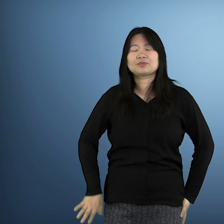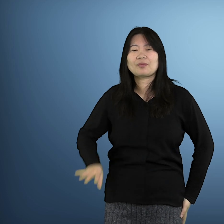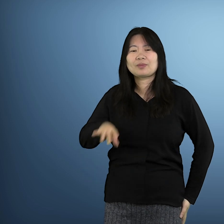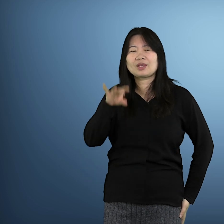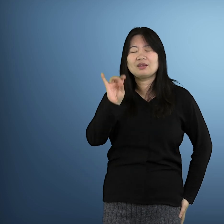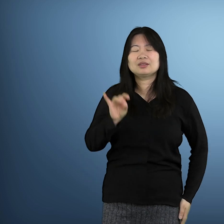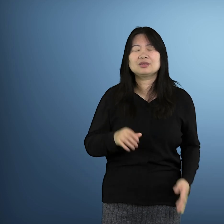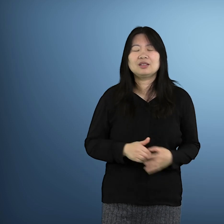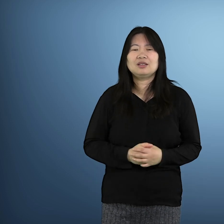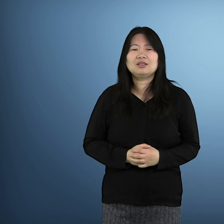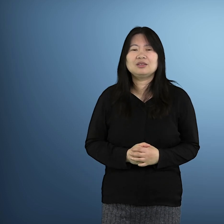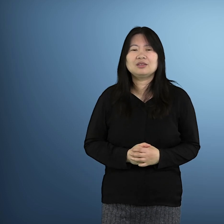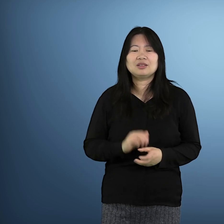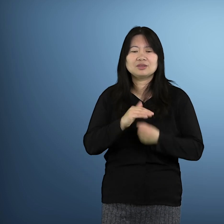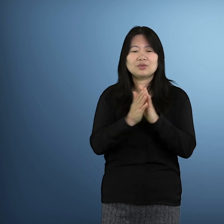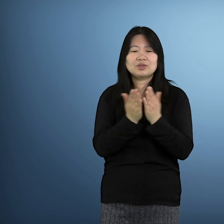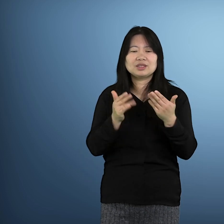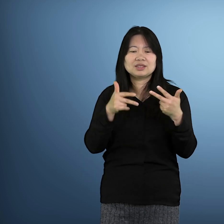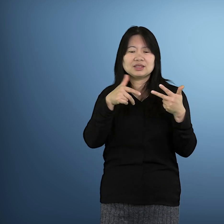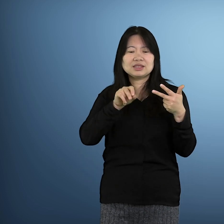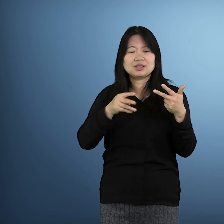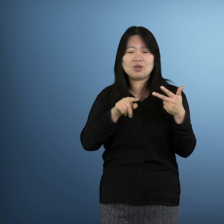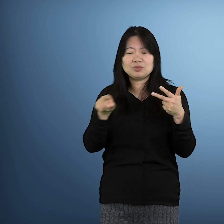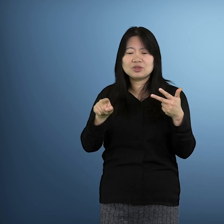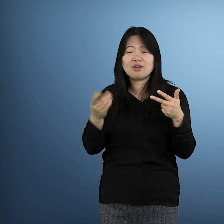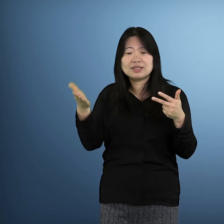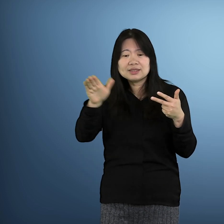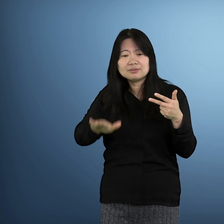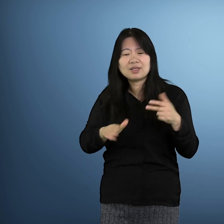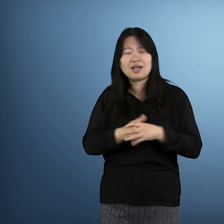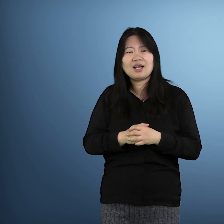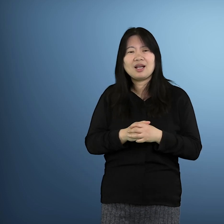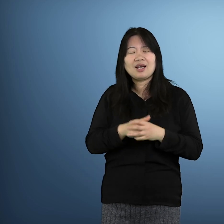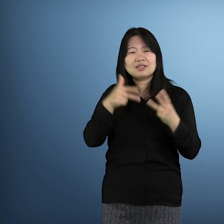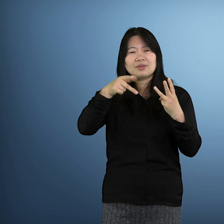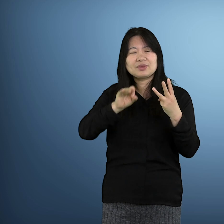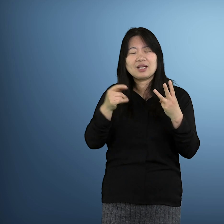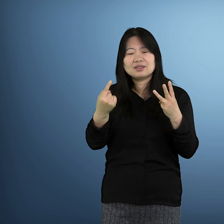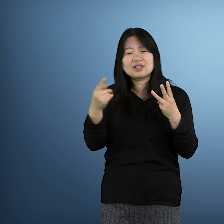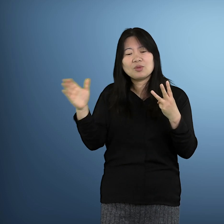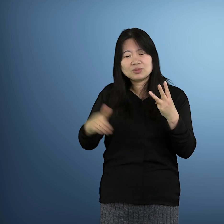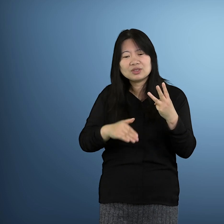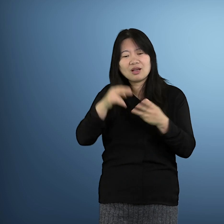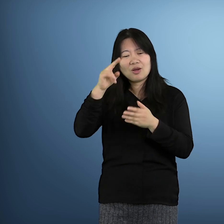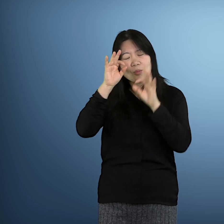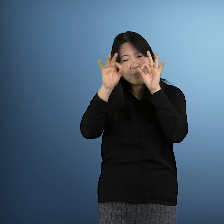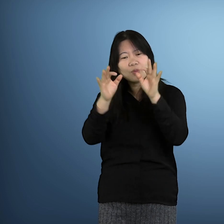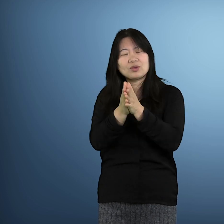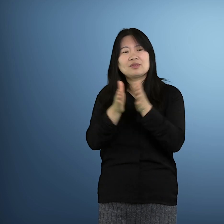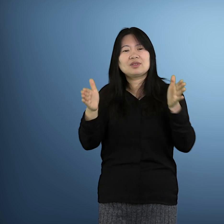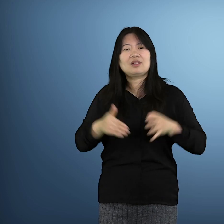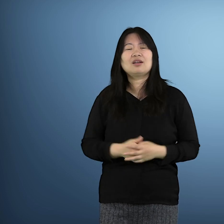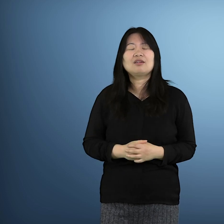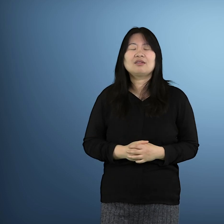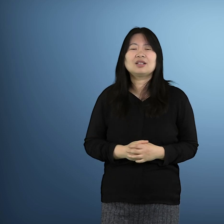우선 본문은 7절부터이지만 3장 1절부터 좀 보도록 하죠.